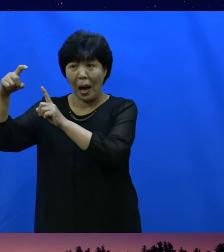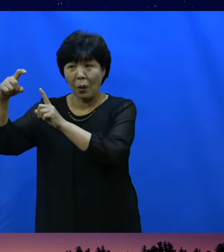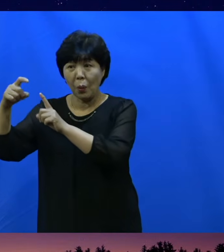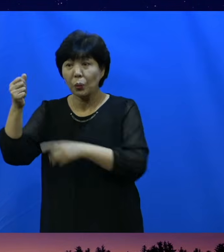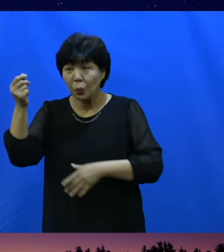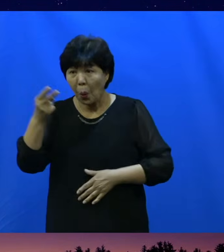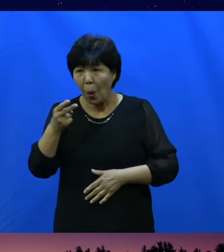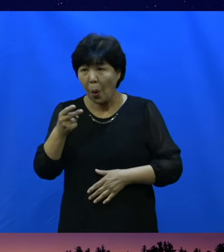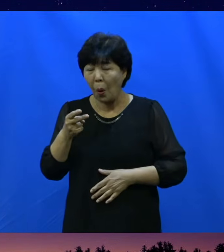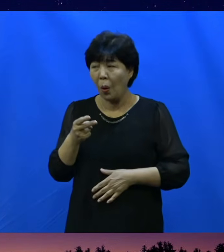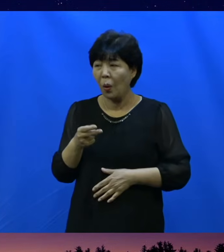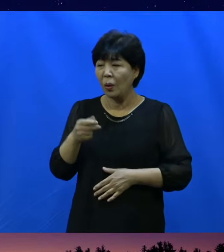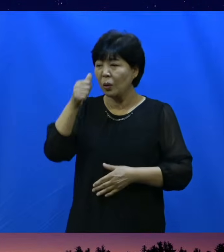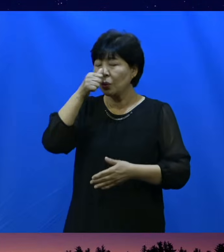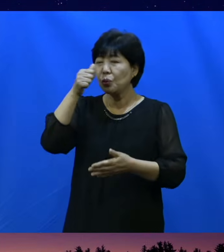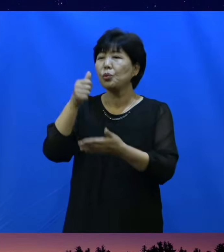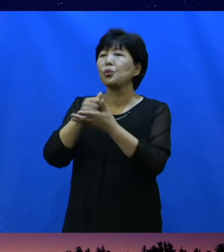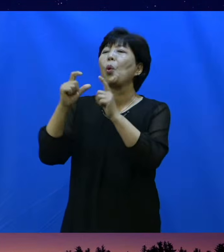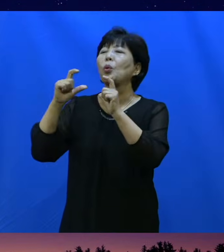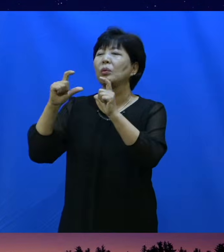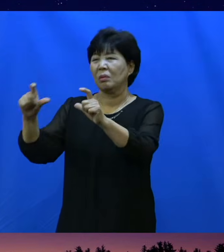하는 겁니다. 우리 안에 마귀는